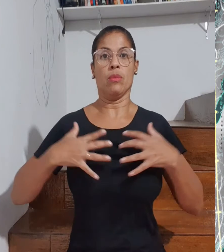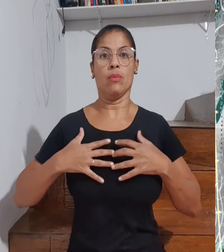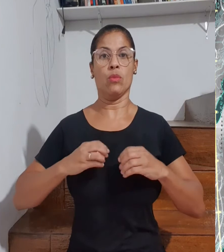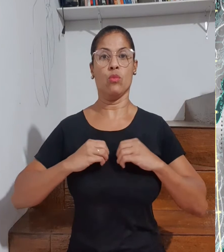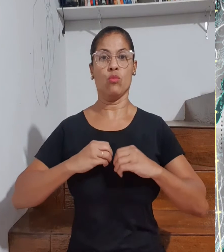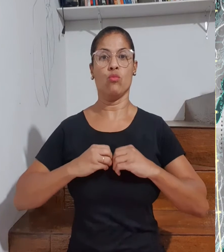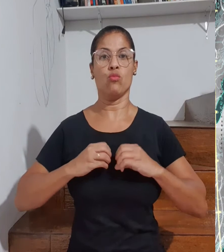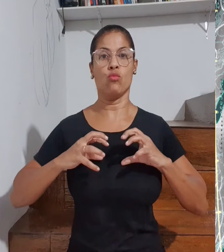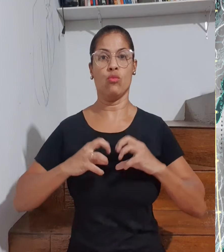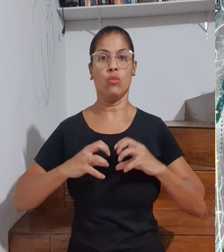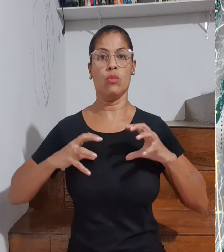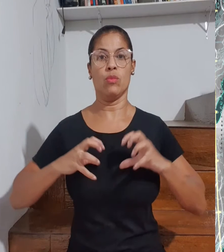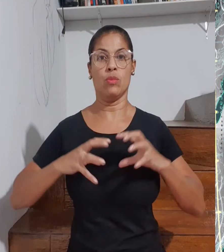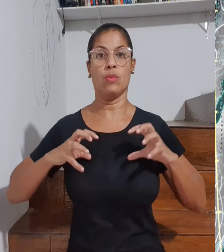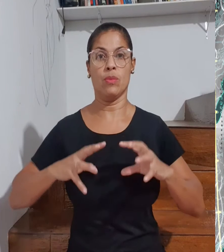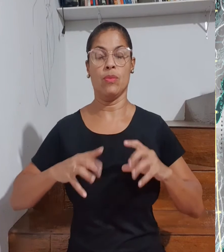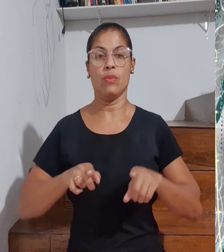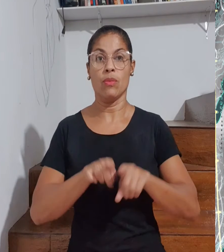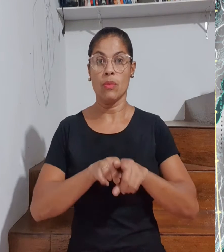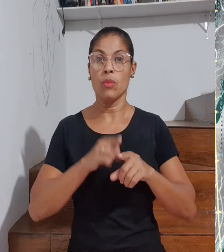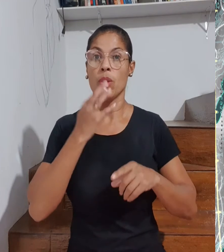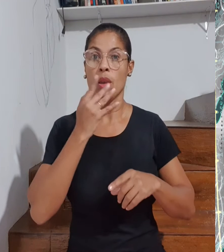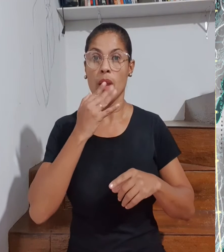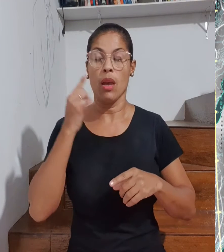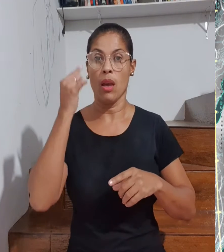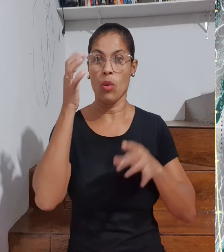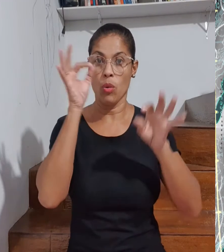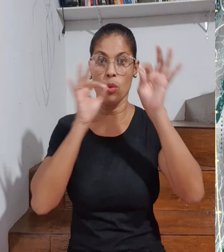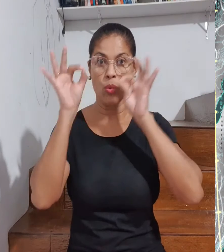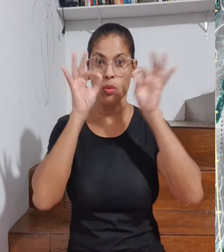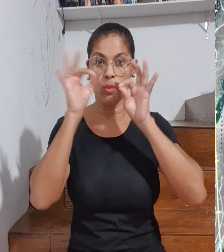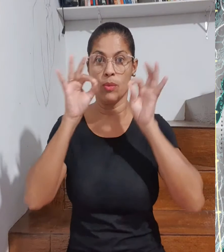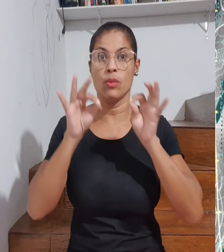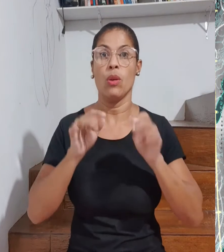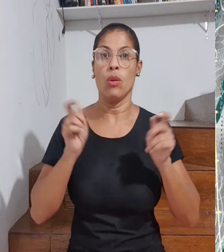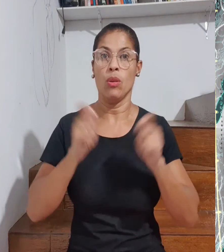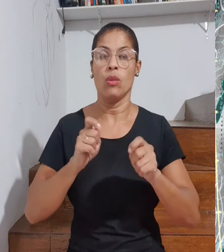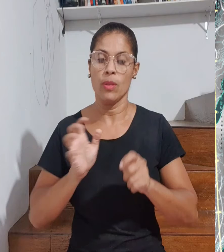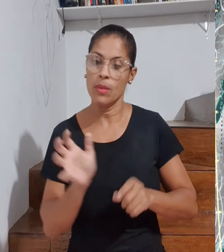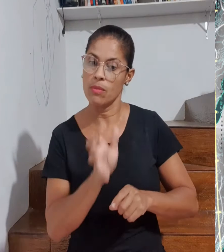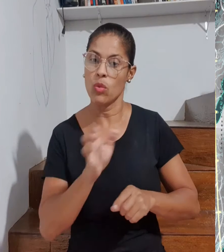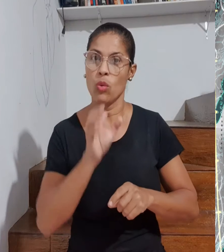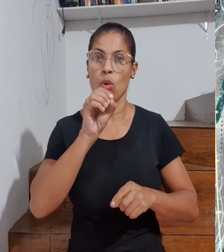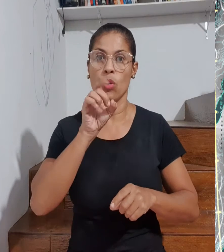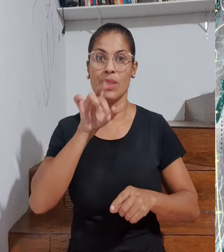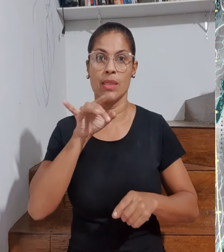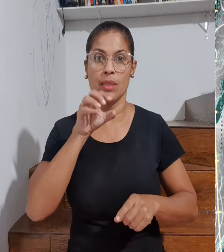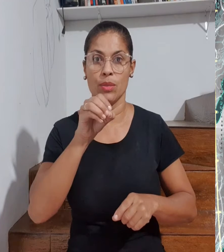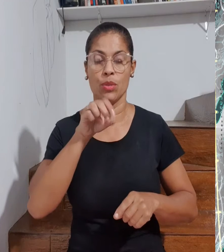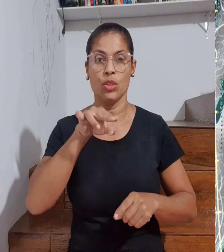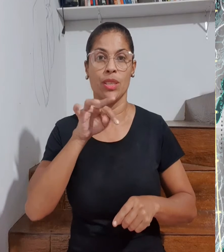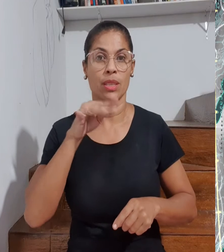broncoconstrição, ainda da acomodação ocular e, em processos mediados pelo óxido nítrico,